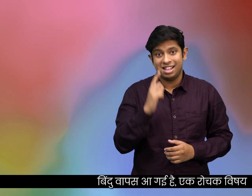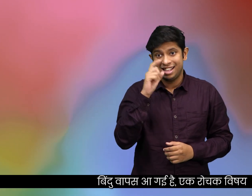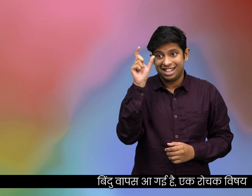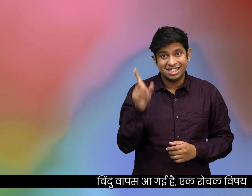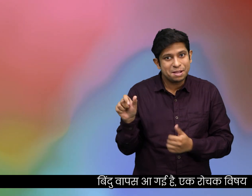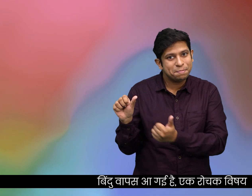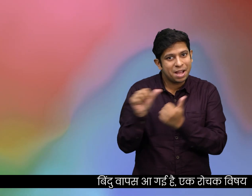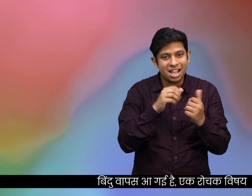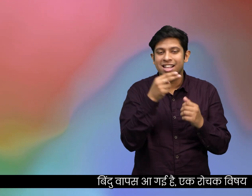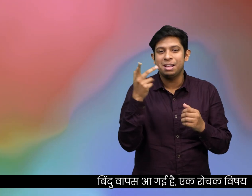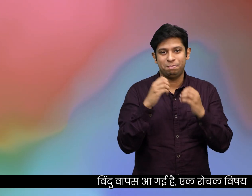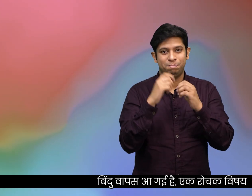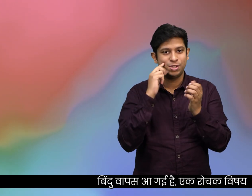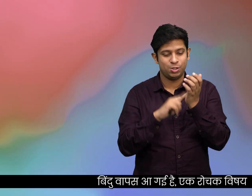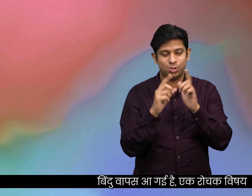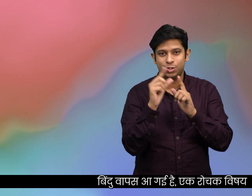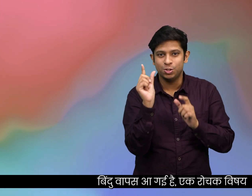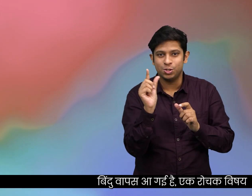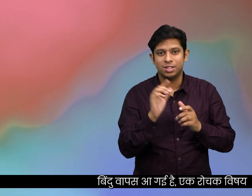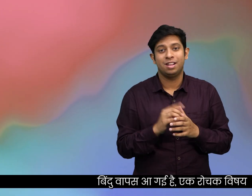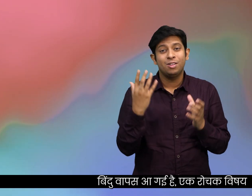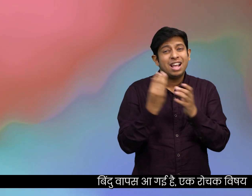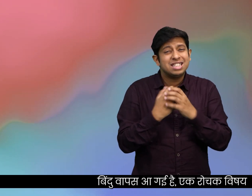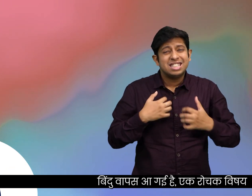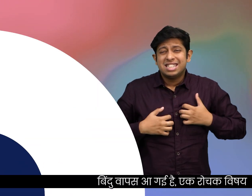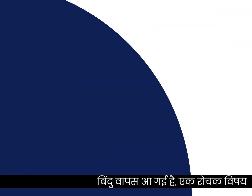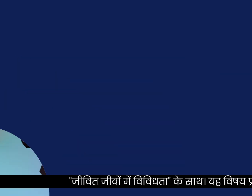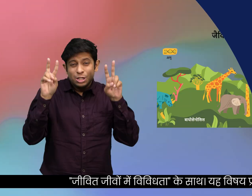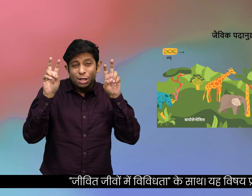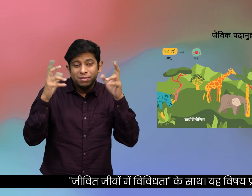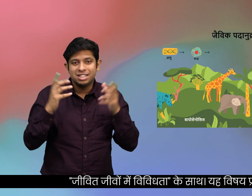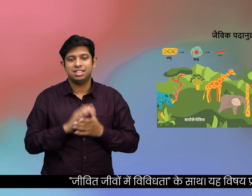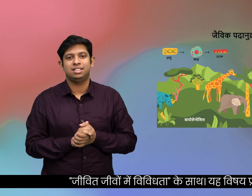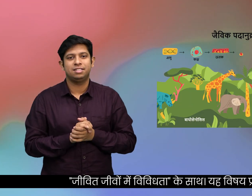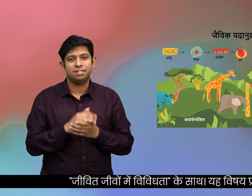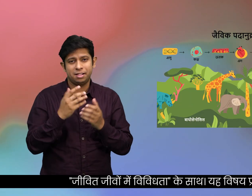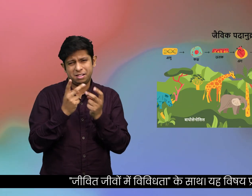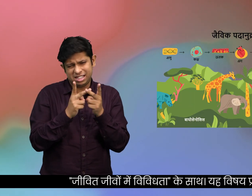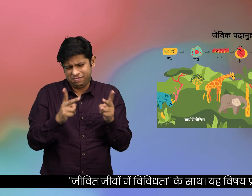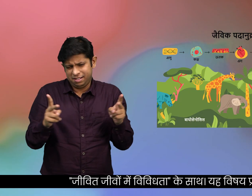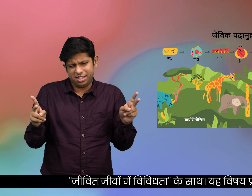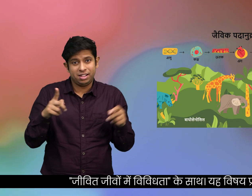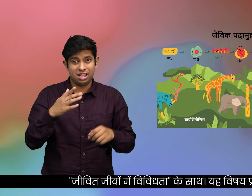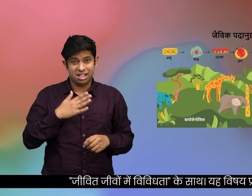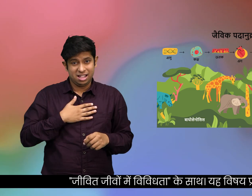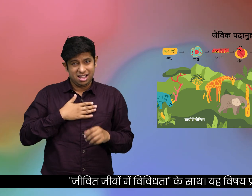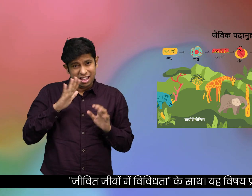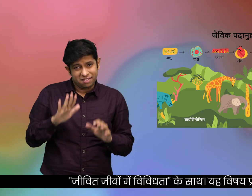सरला वापस आ गई है। इस रोचक विषय जीवित जीवों में विविधता के साथ यह